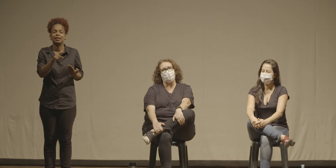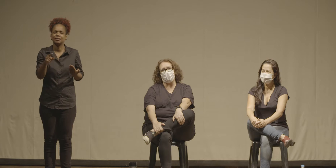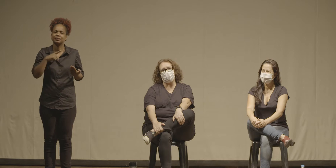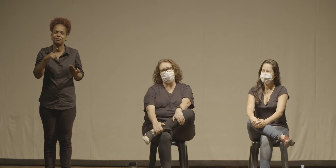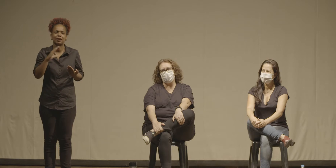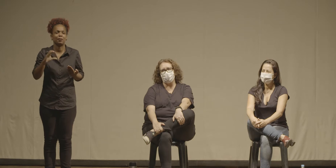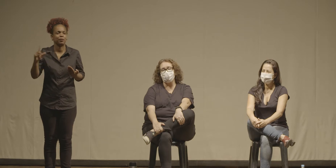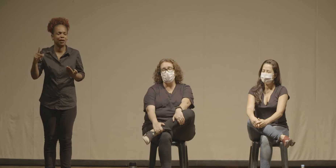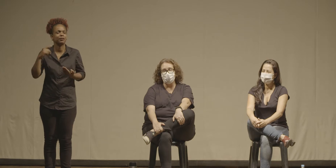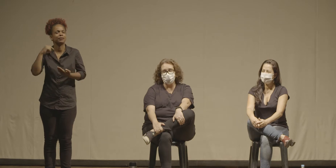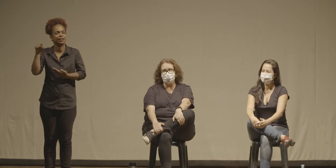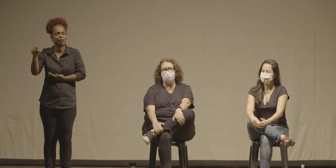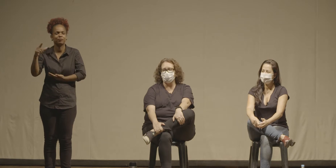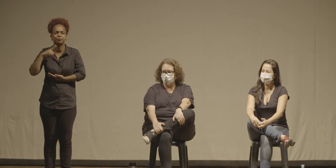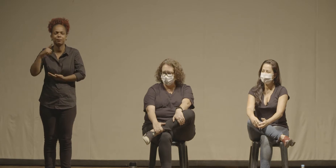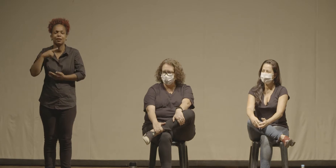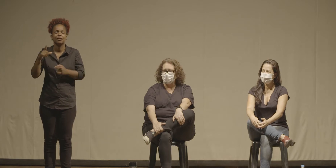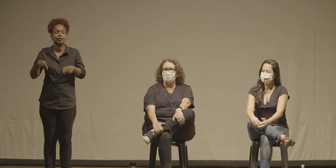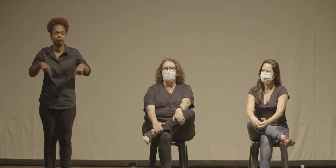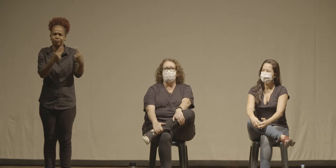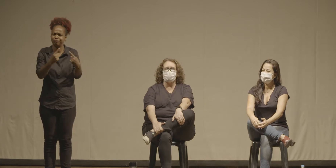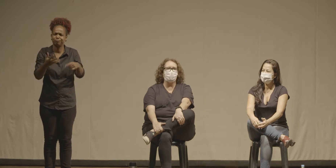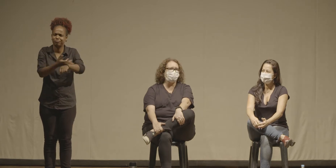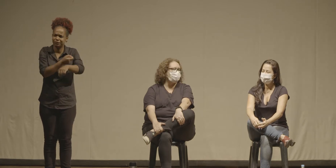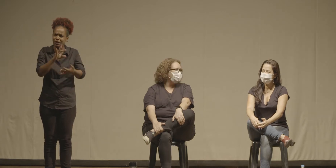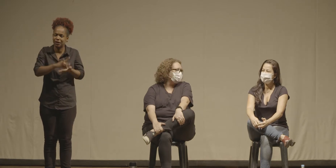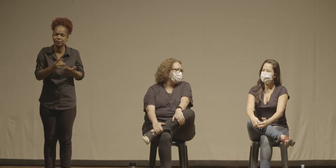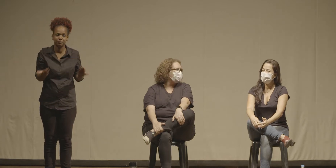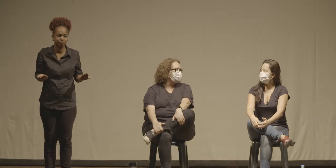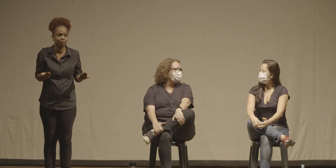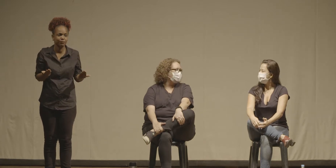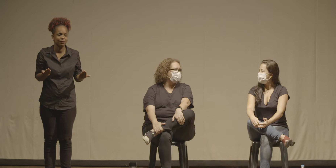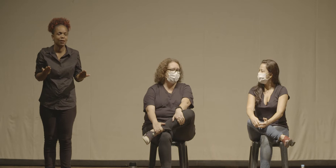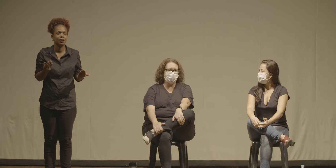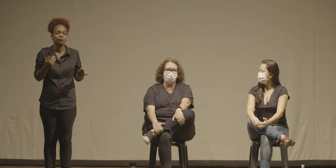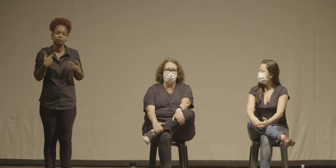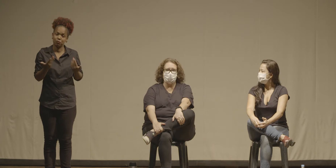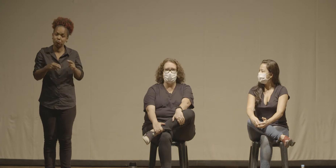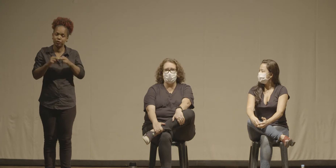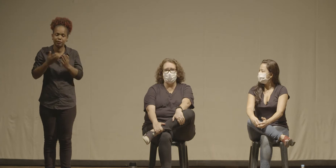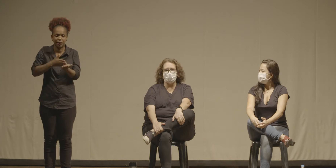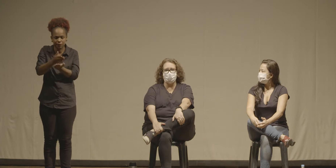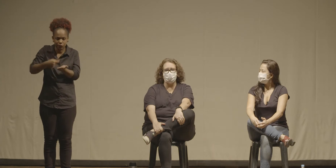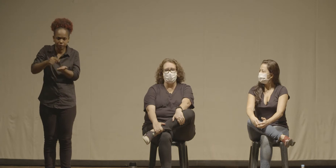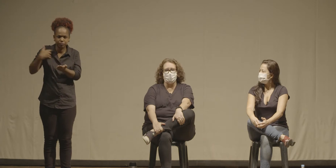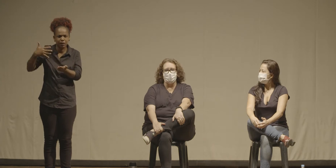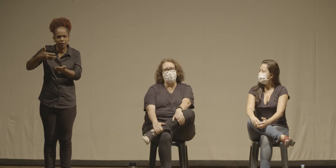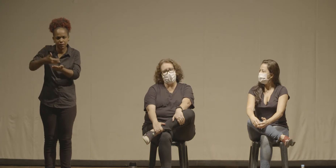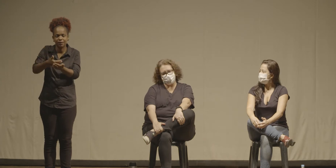nesse campeonato que foi realmente muito emocionante. Então, assim, basicamente a gente traçou esse caminho